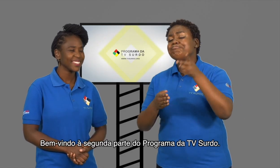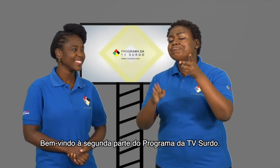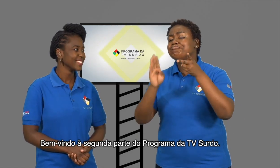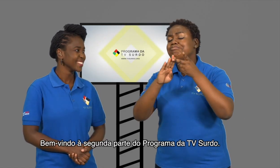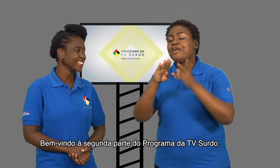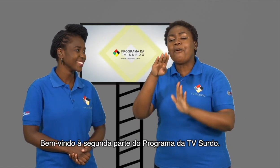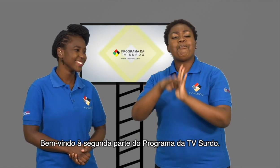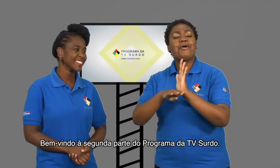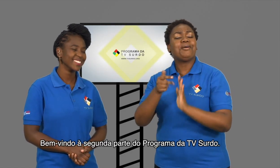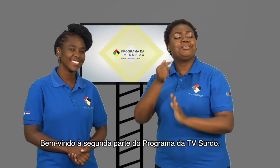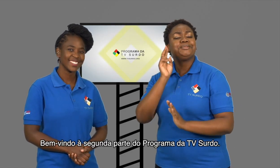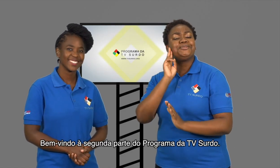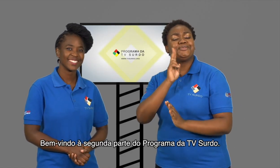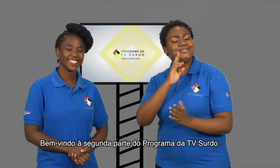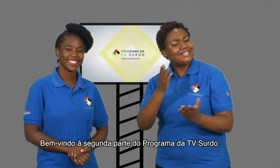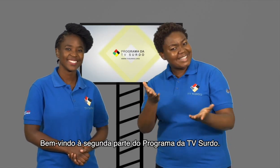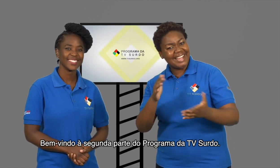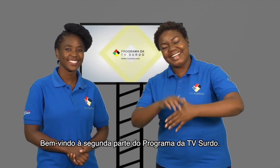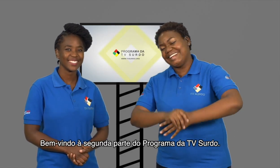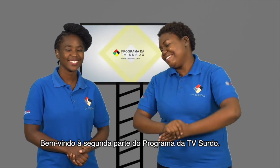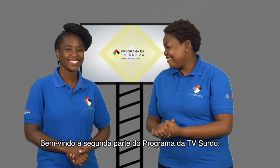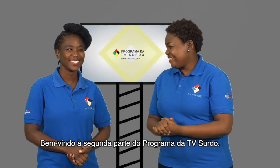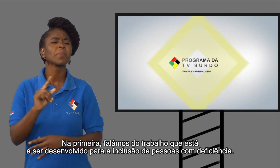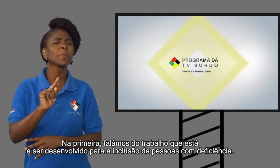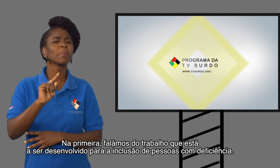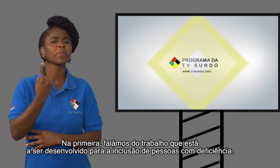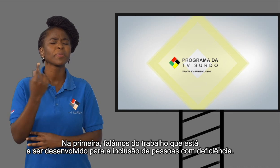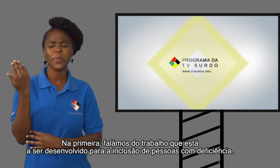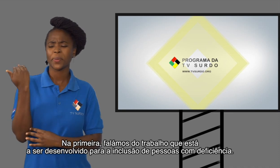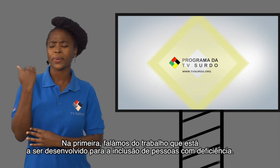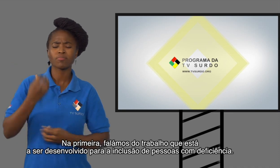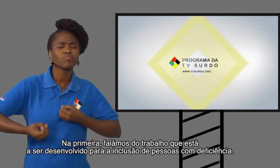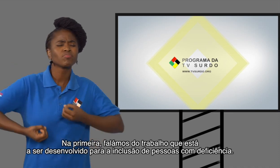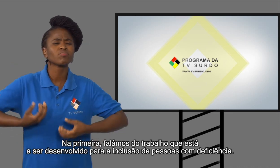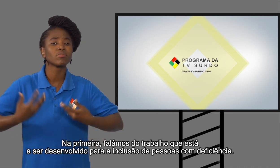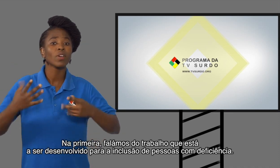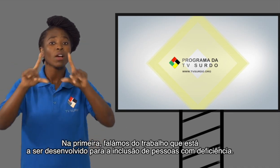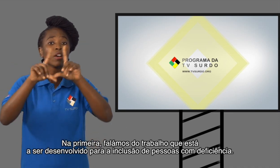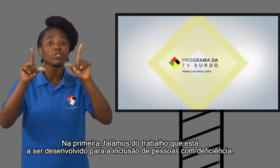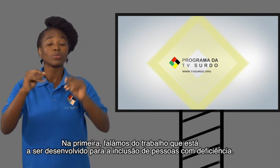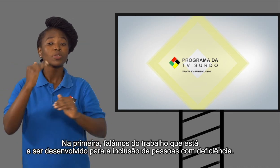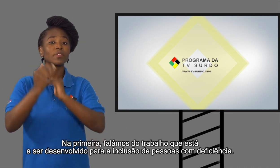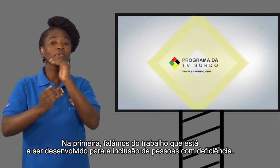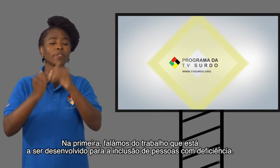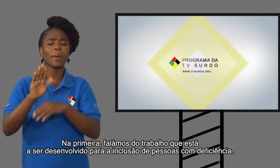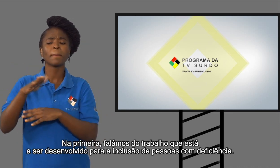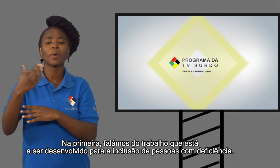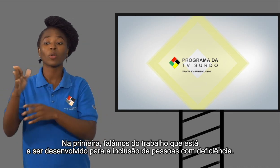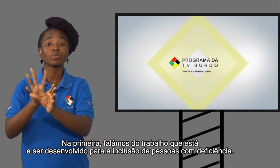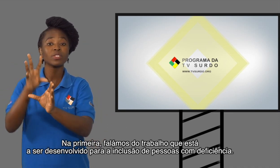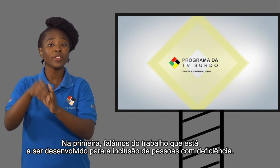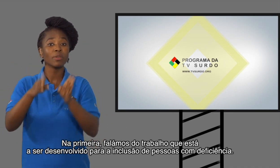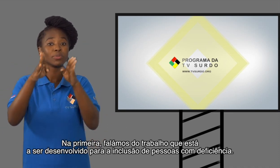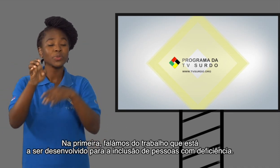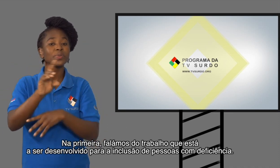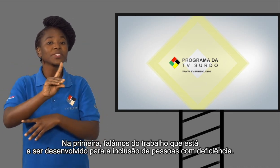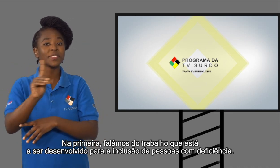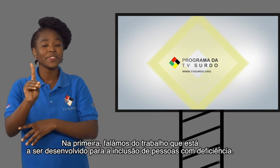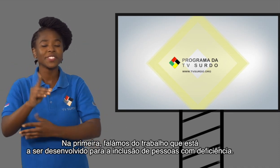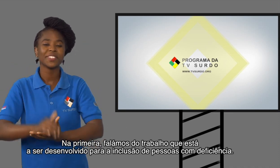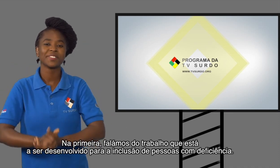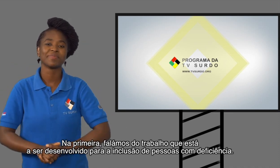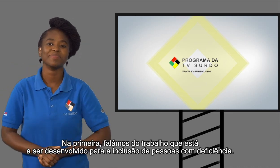Bem-vindo à segunda parte do programa da TV Surdo. Na primeira, falamos do trabalho que está a ser desenvolvido para a inclusão de